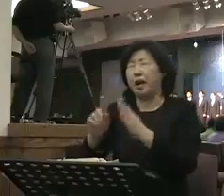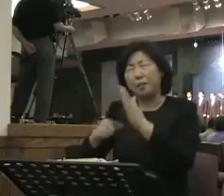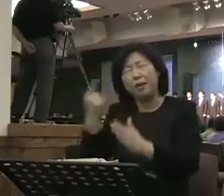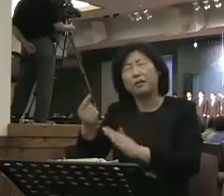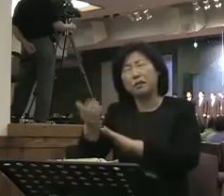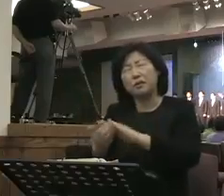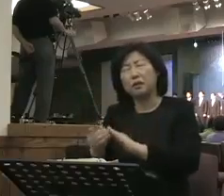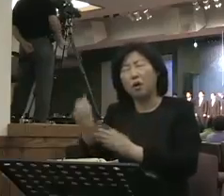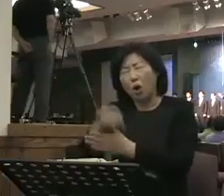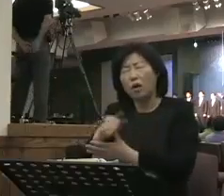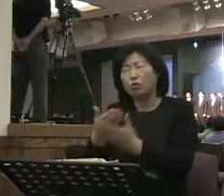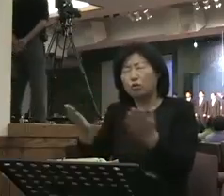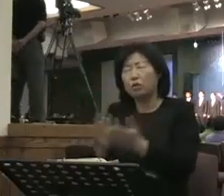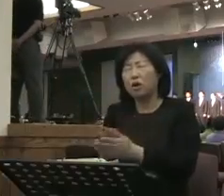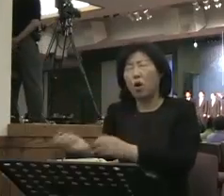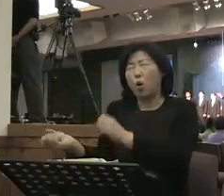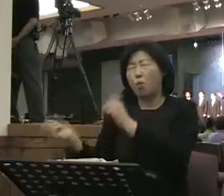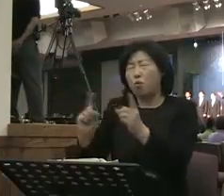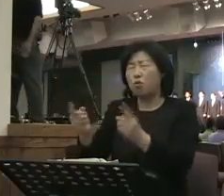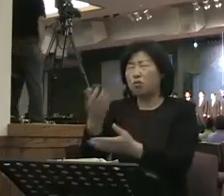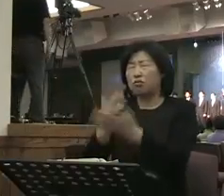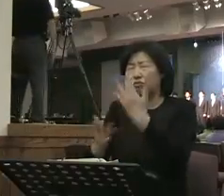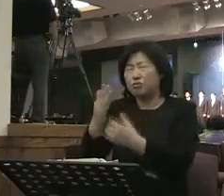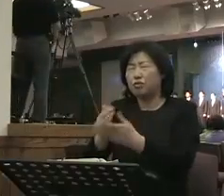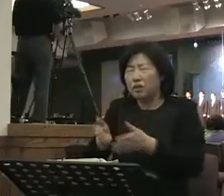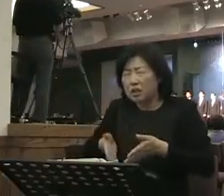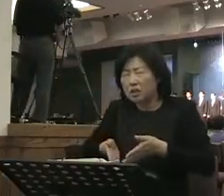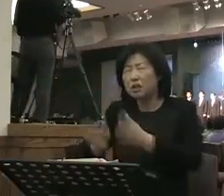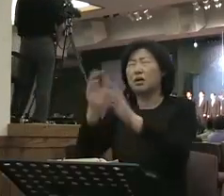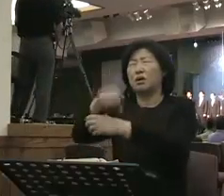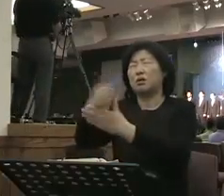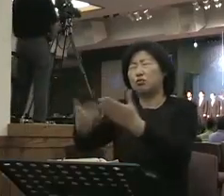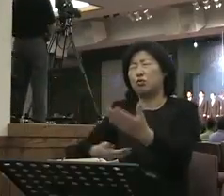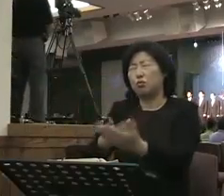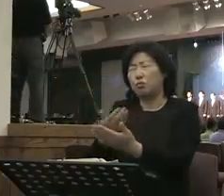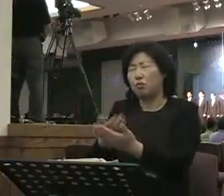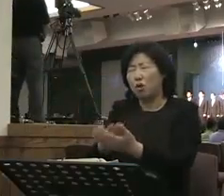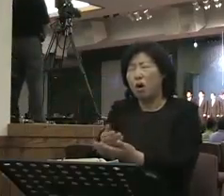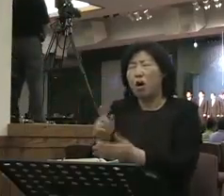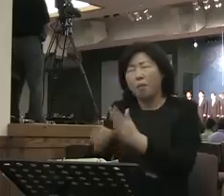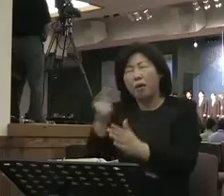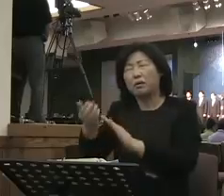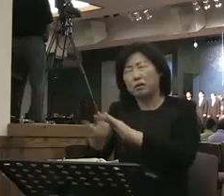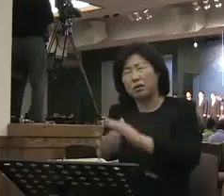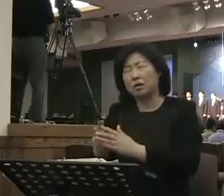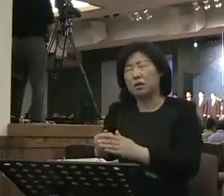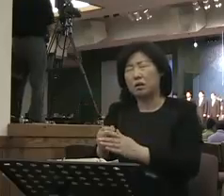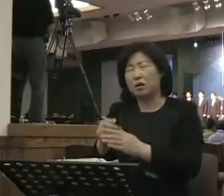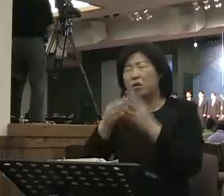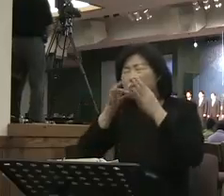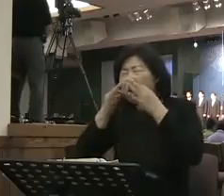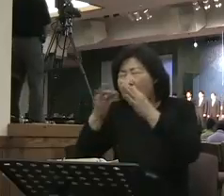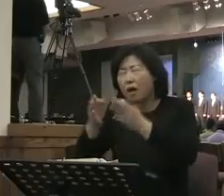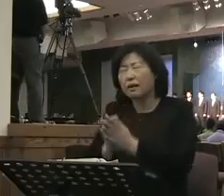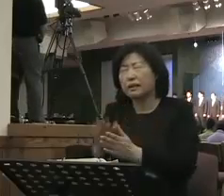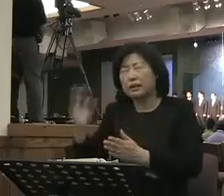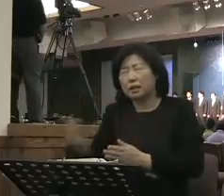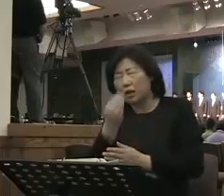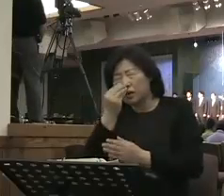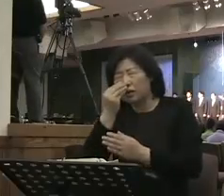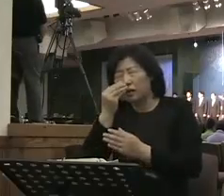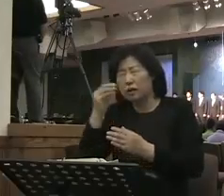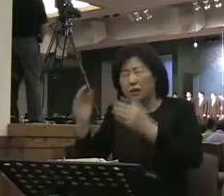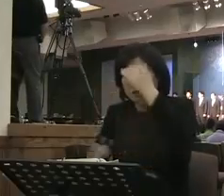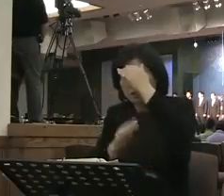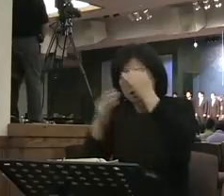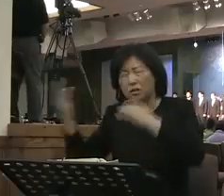전에 허락하셨던 부흥의 불길을 저희에게 허락하여 주시옵소서. 100년 전 불어주셨던 저 거룩한